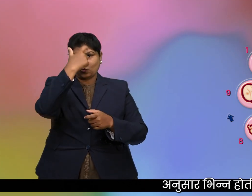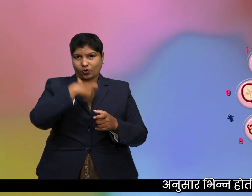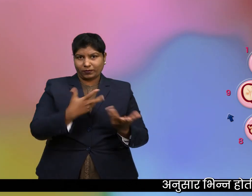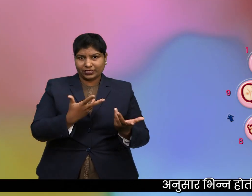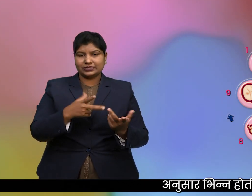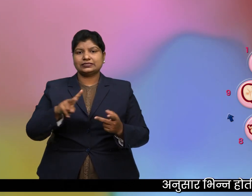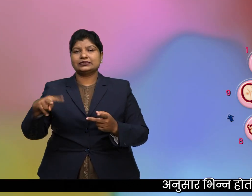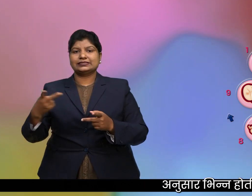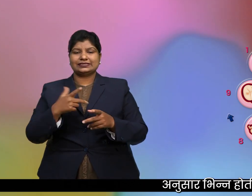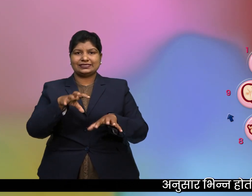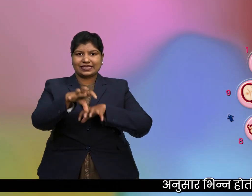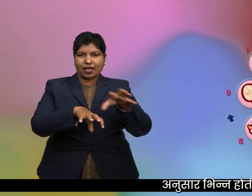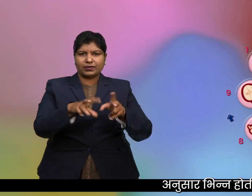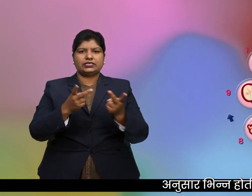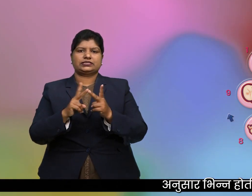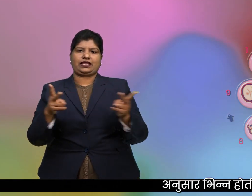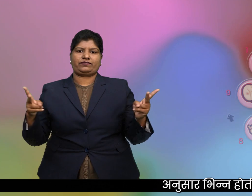है।